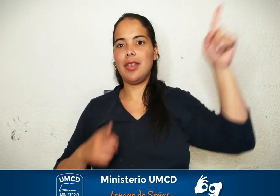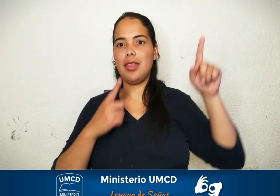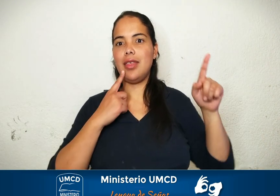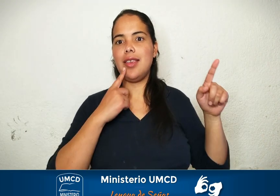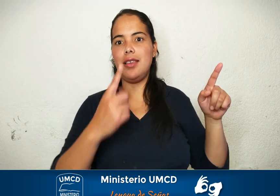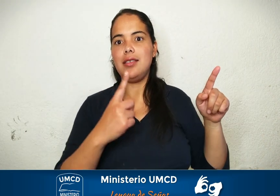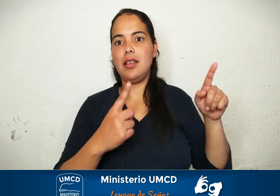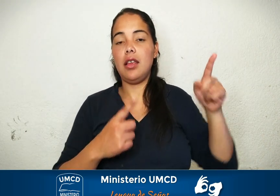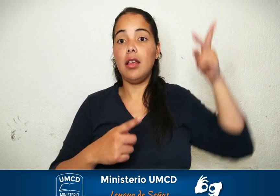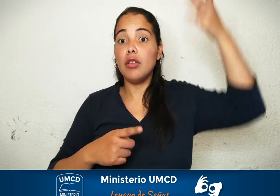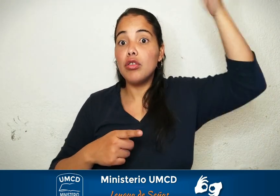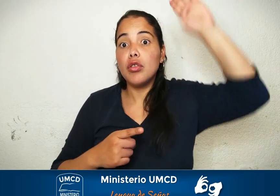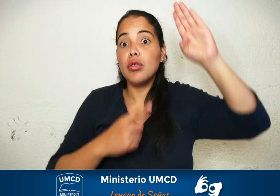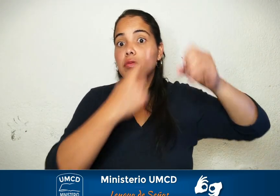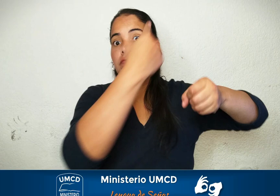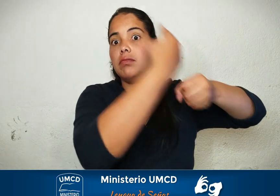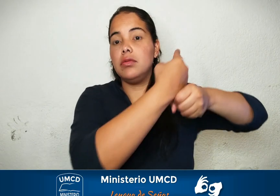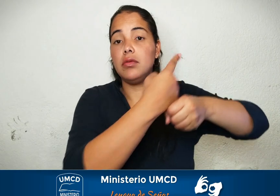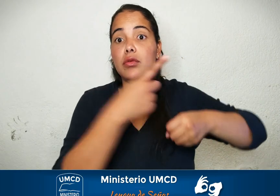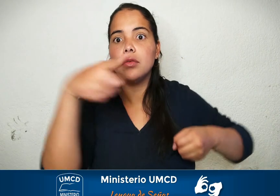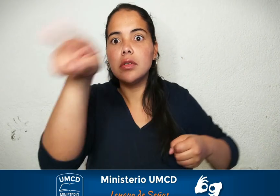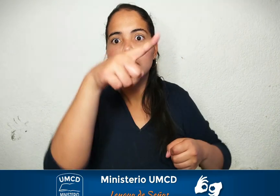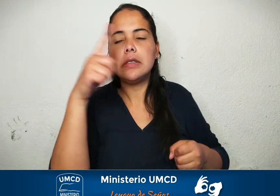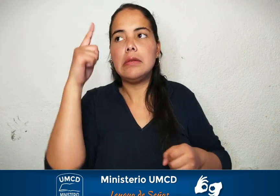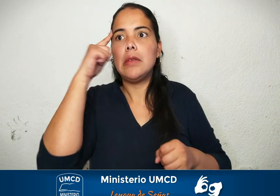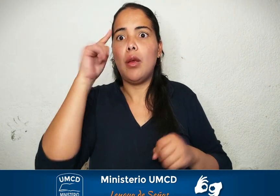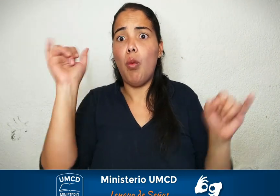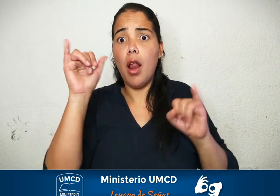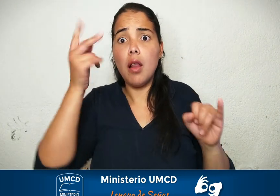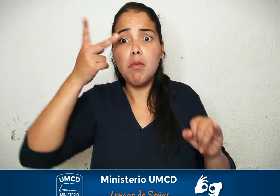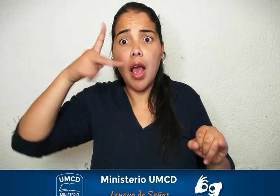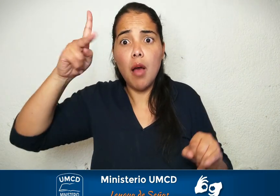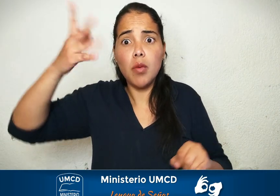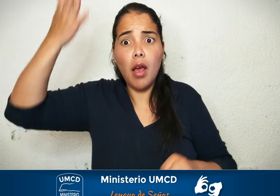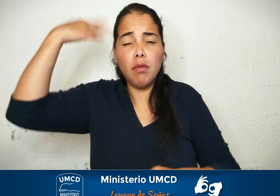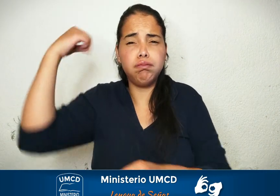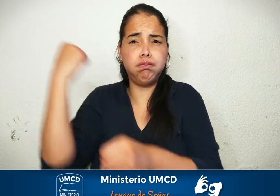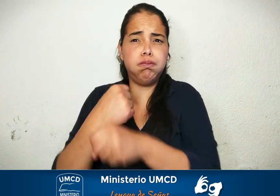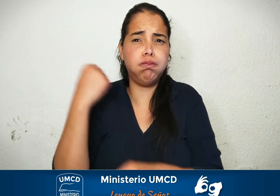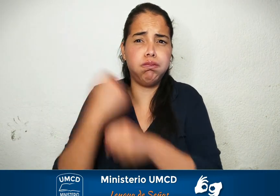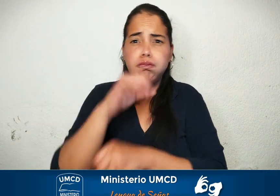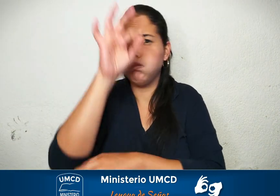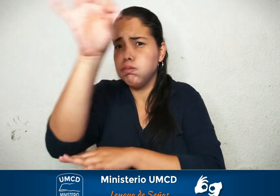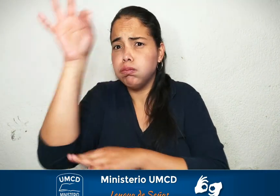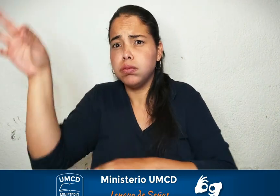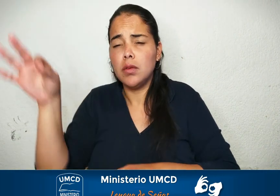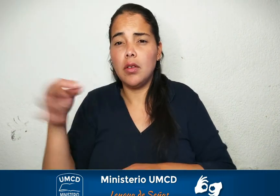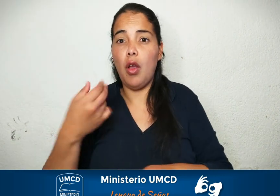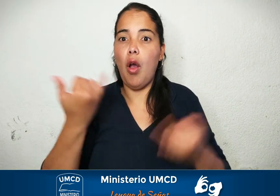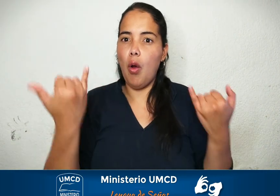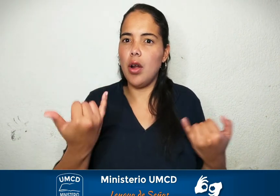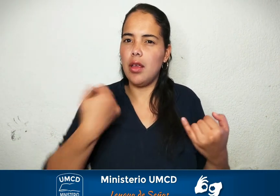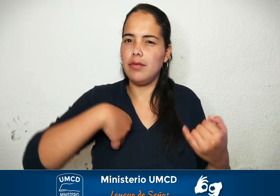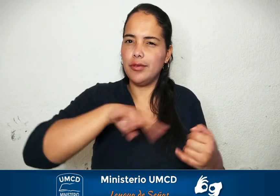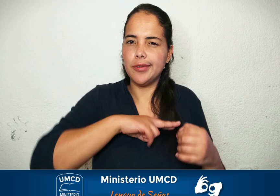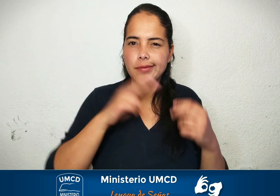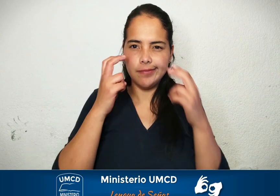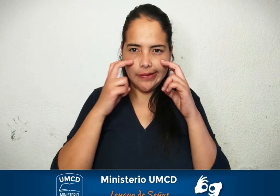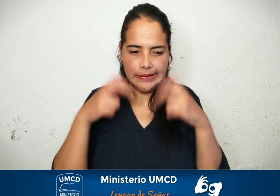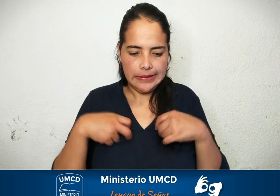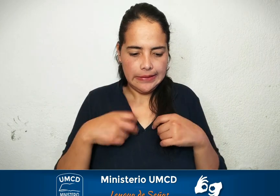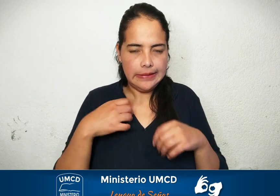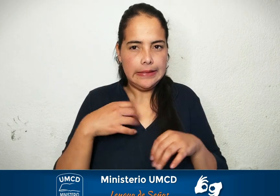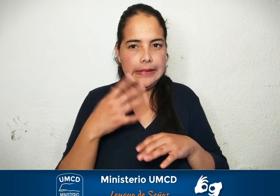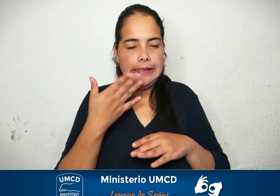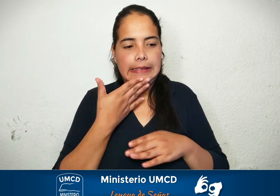creyentes, al mirar el ejemplo de Pablo, nos debe llevar a reflexionar que cada uno de nosotros que sabemos que tenemos